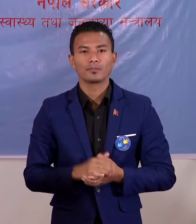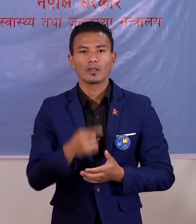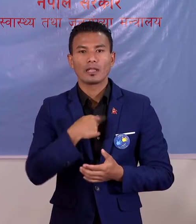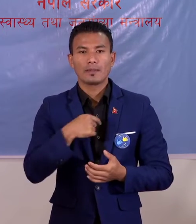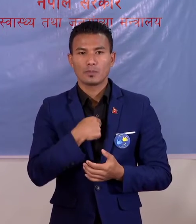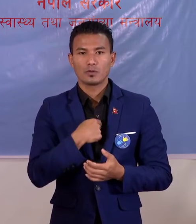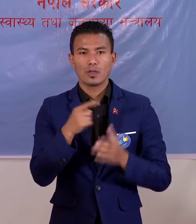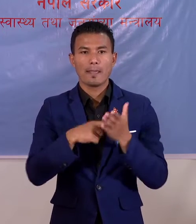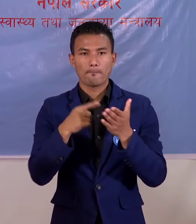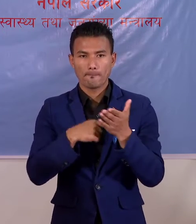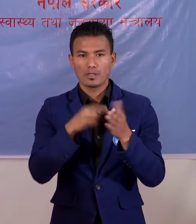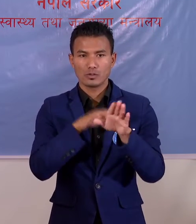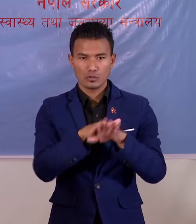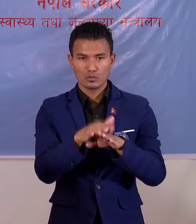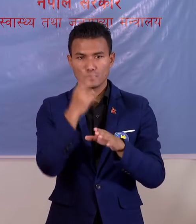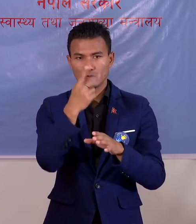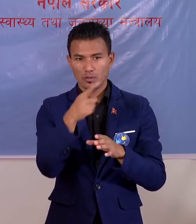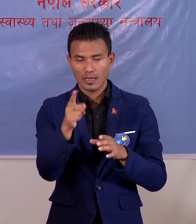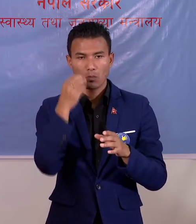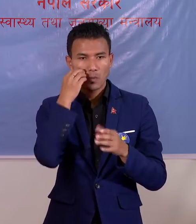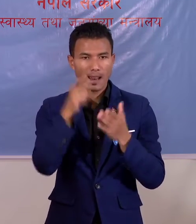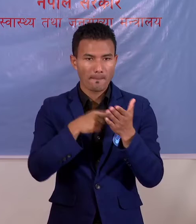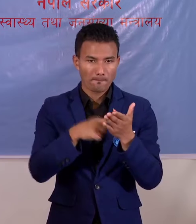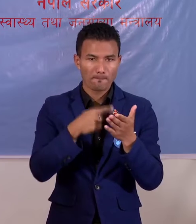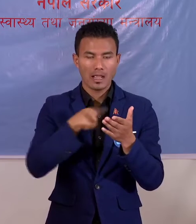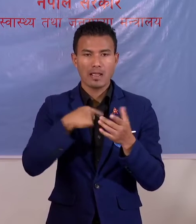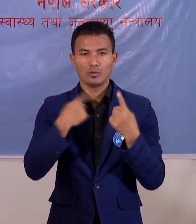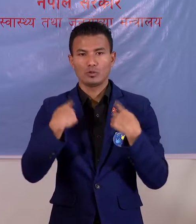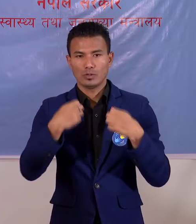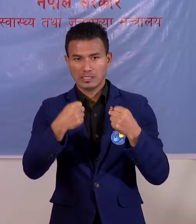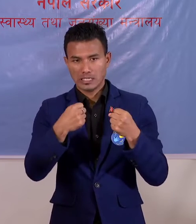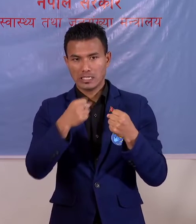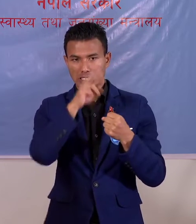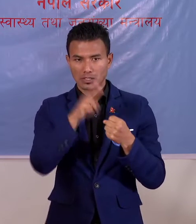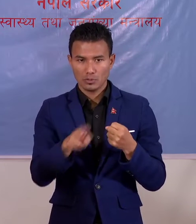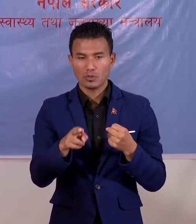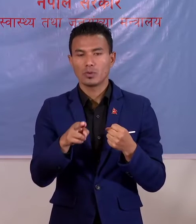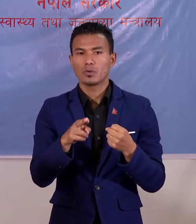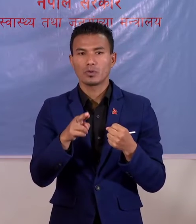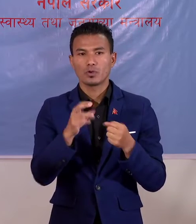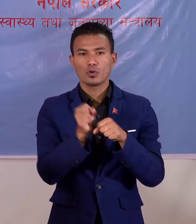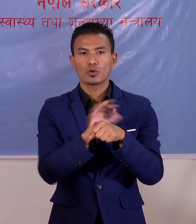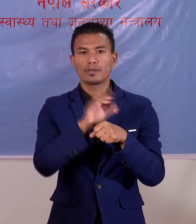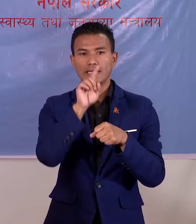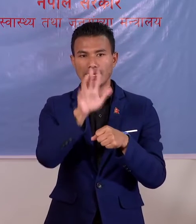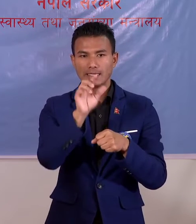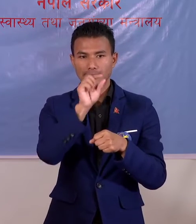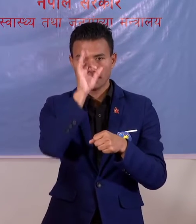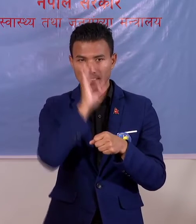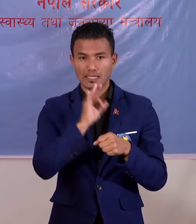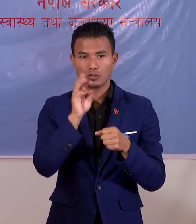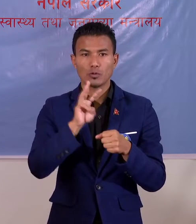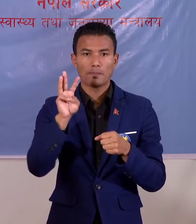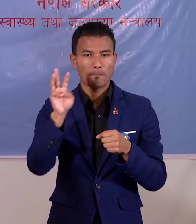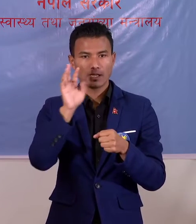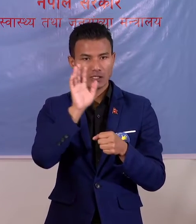हाम्रो एप्लिकेसनहरू 2 मोबाइल एप्लिकेसन हाम्रो स्वास्थ्य र कोभिड-19 को विशेष वेब पेज